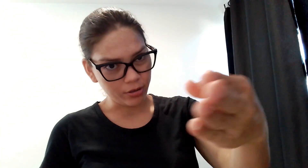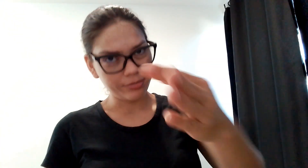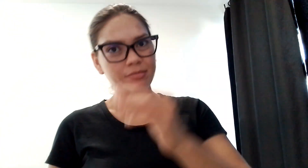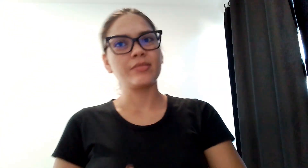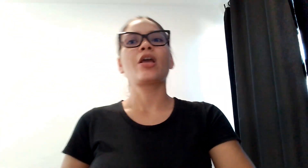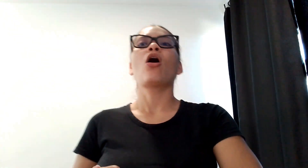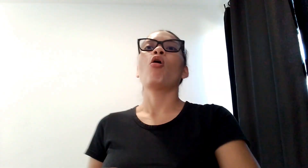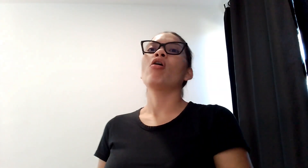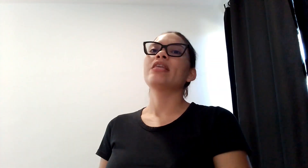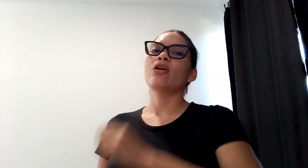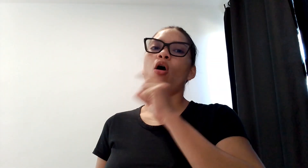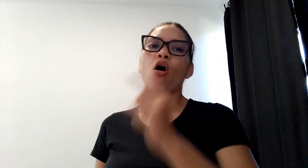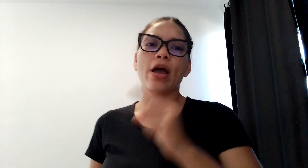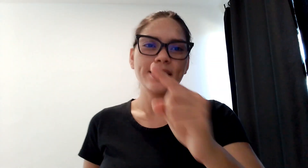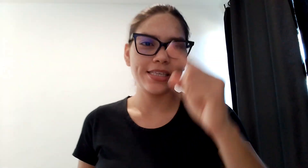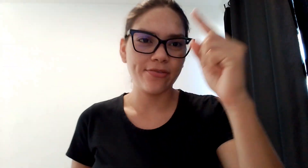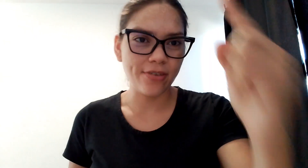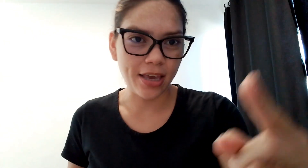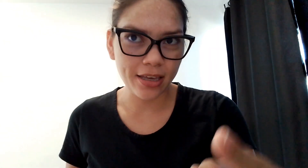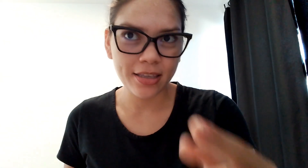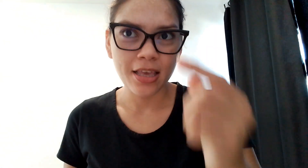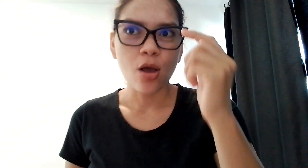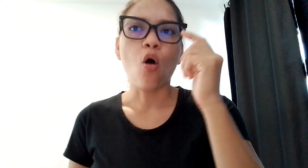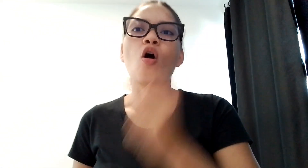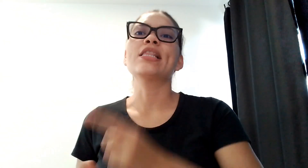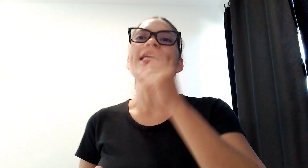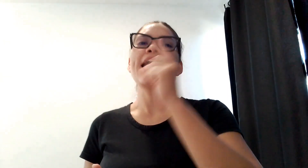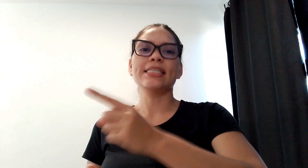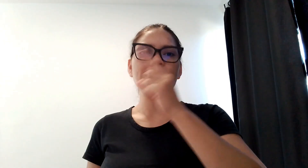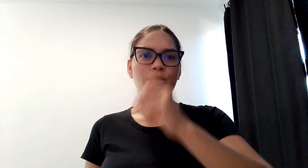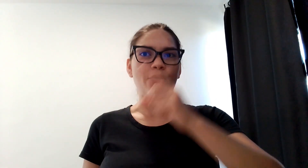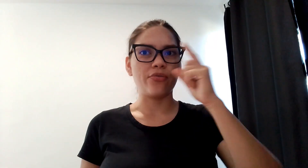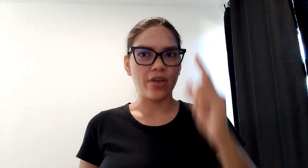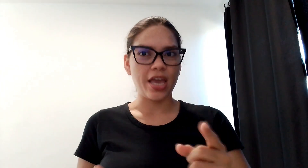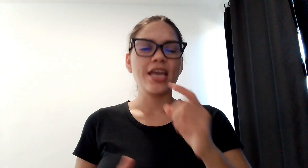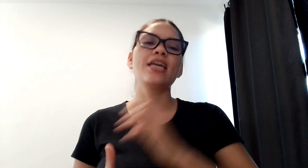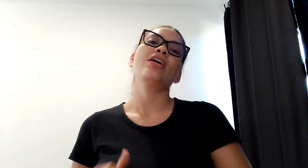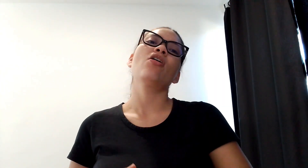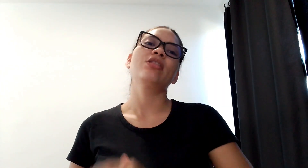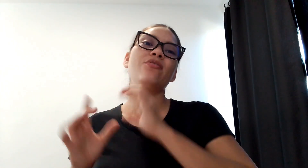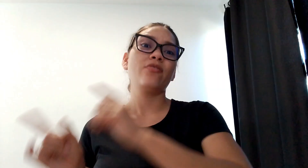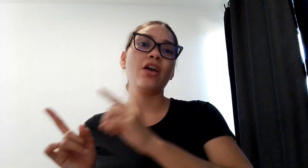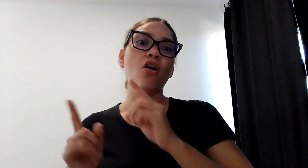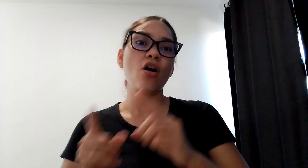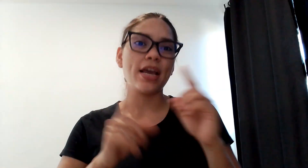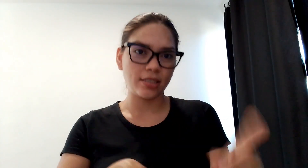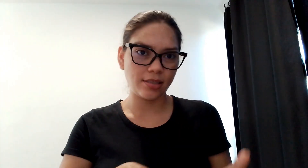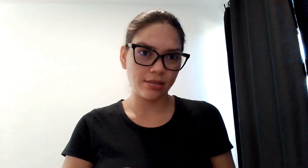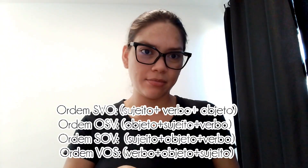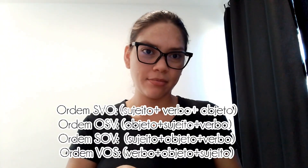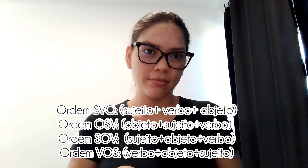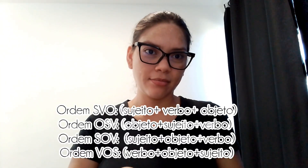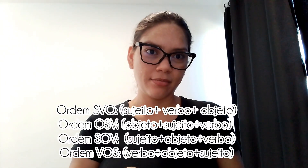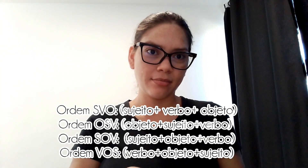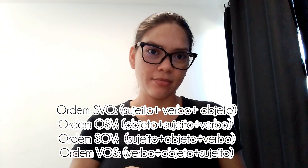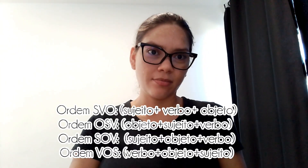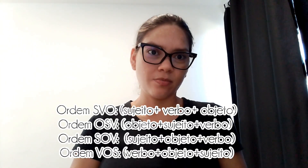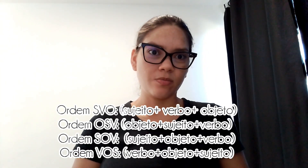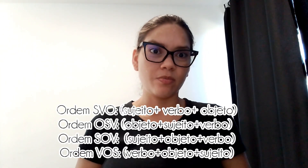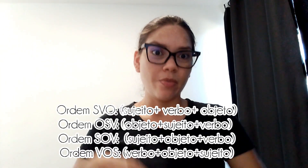SVO, ordem OSV, ordem SOV e ordem VOS. Vou